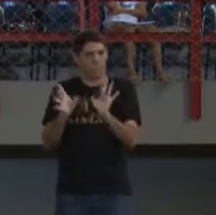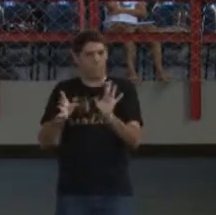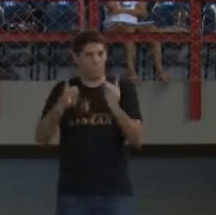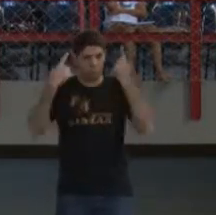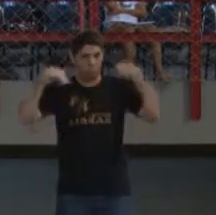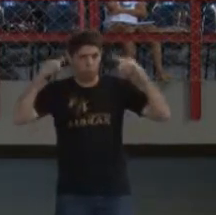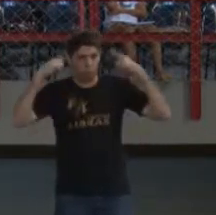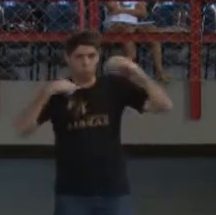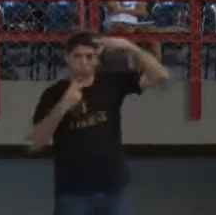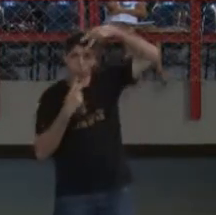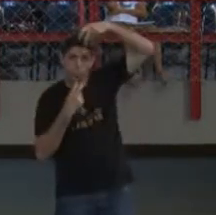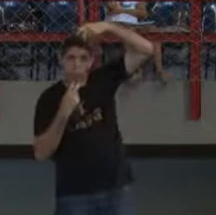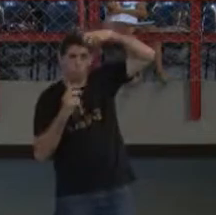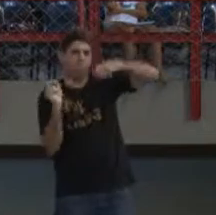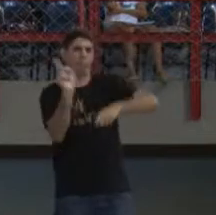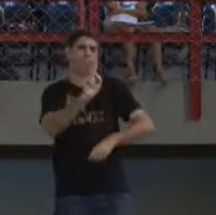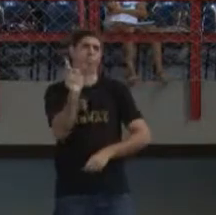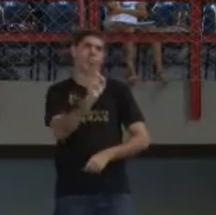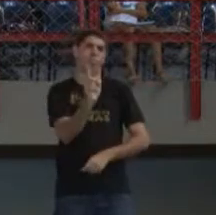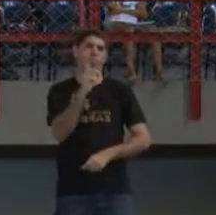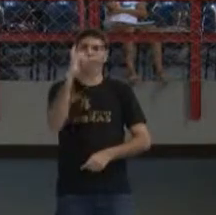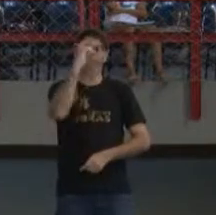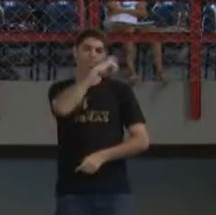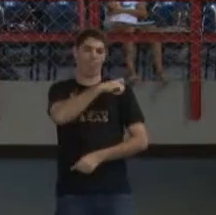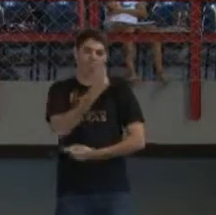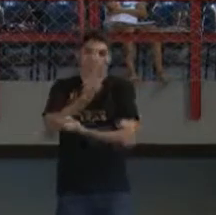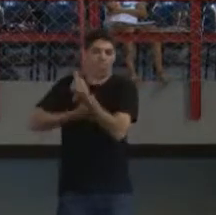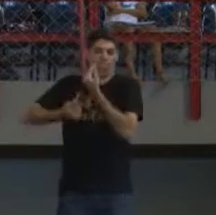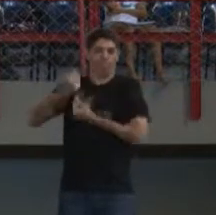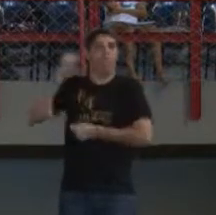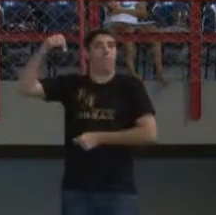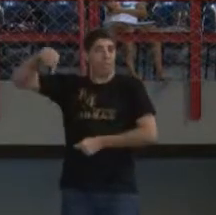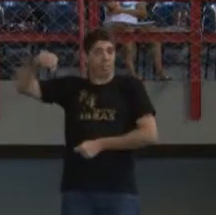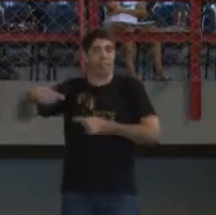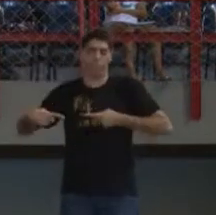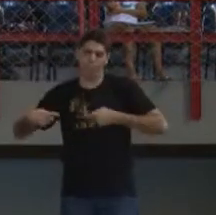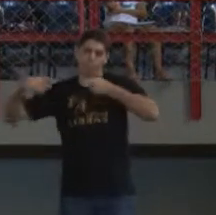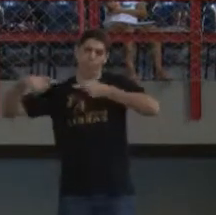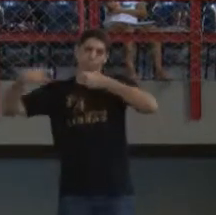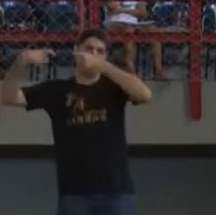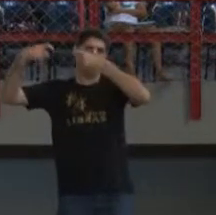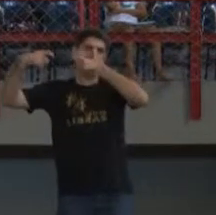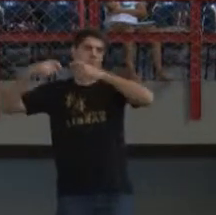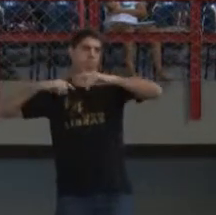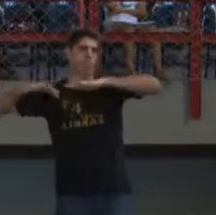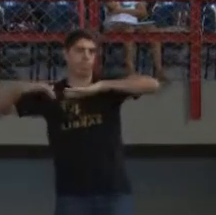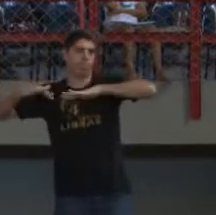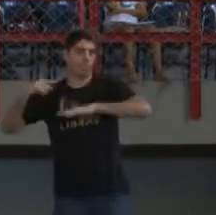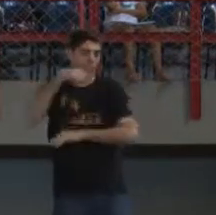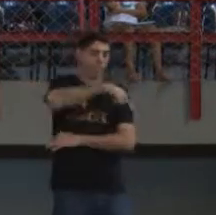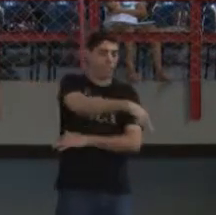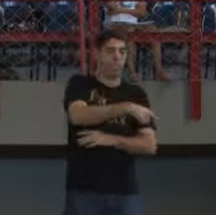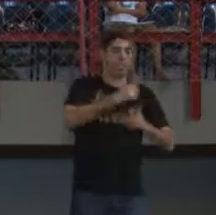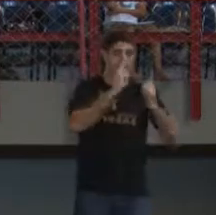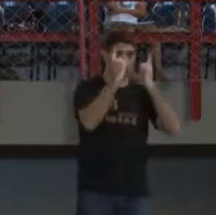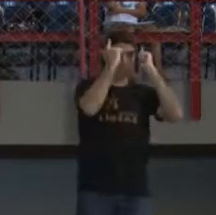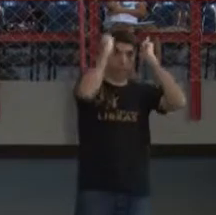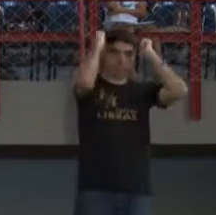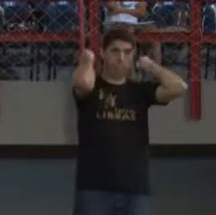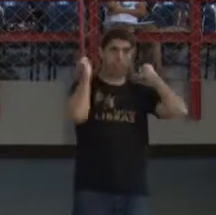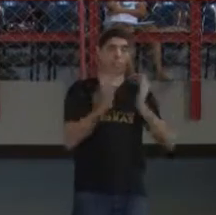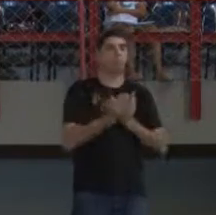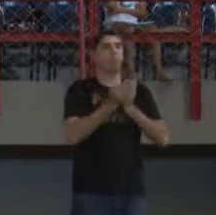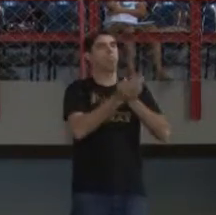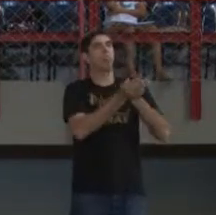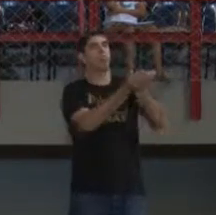eles precisavam mais da guerra. Isso fez com que a política em Atenas evoluísse. A gente passou